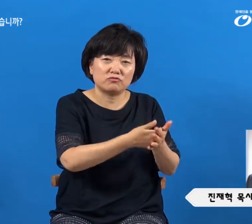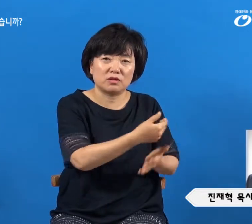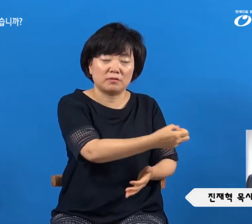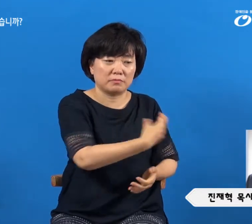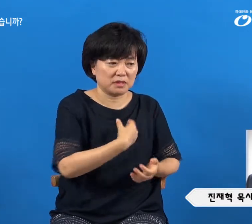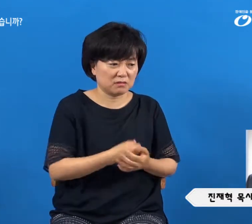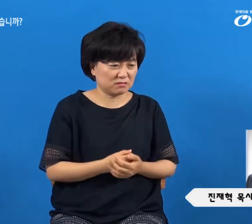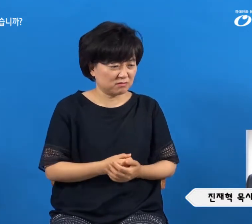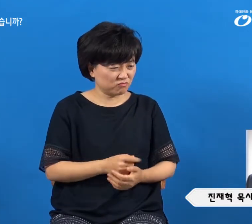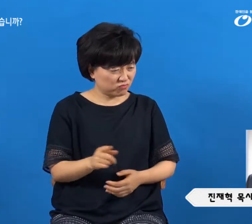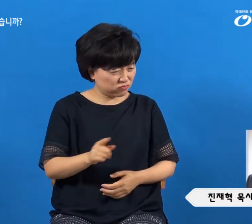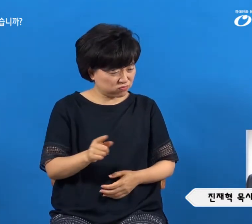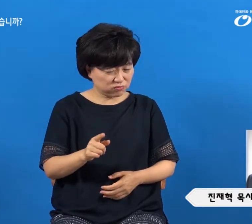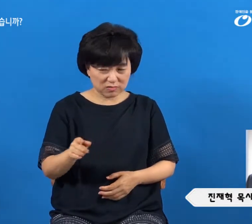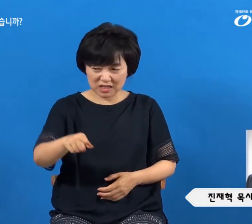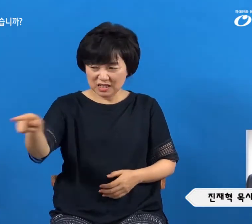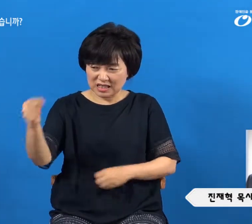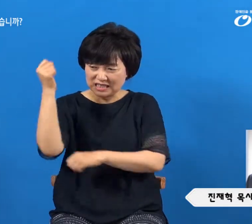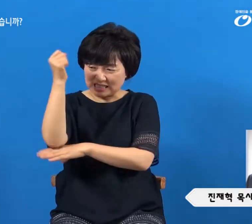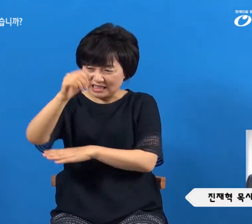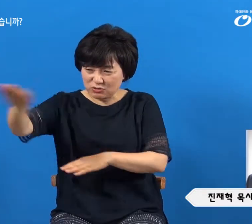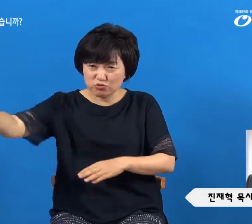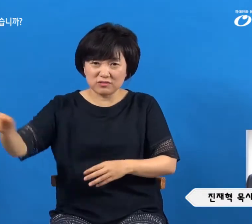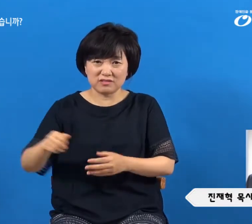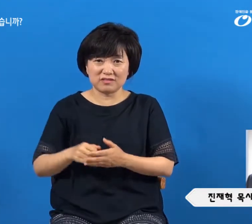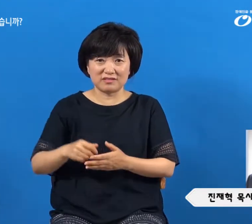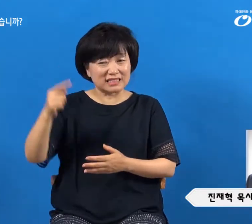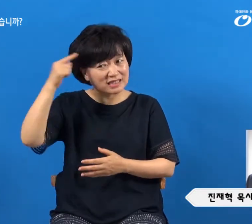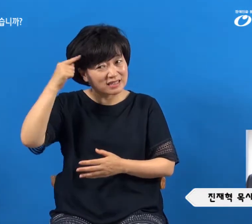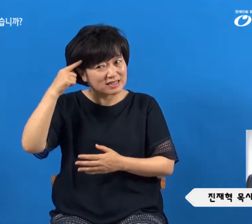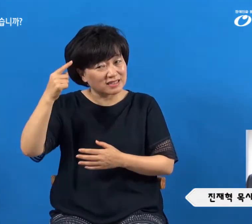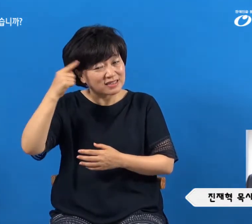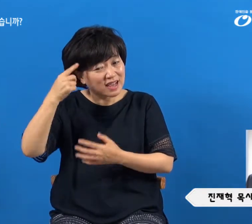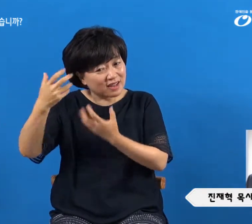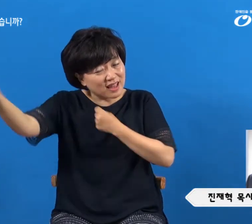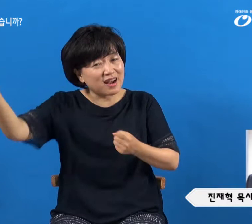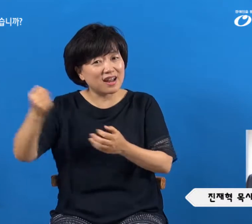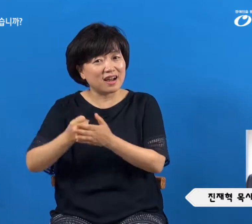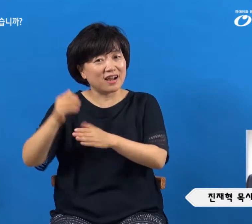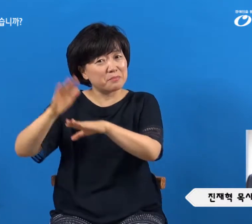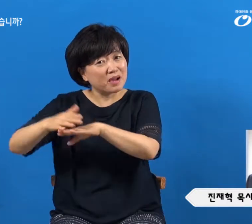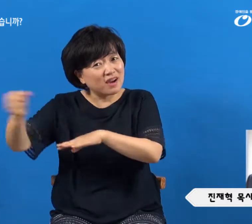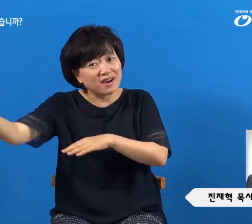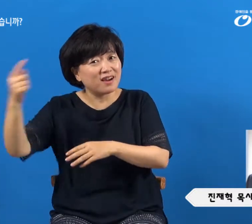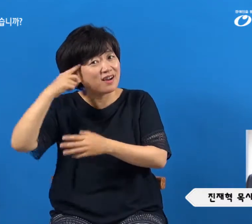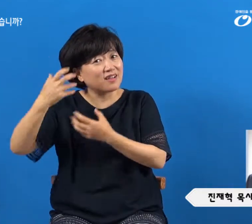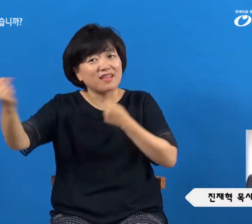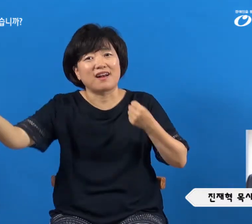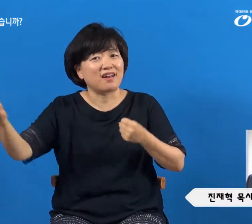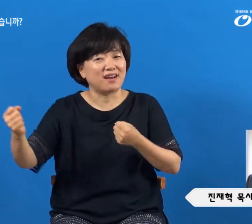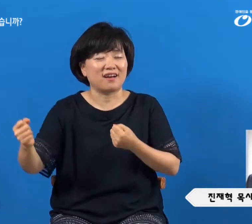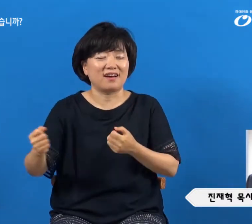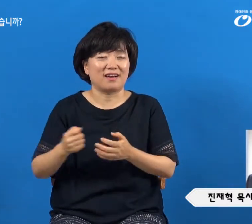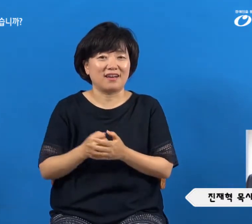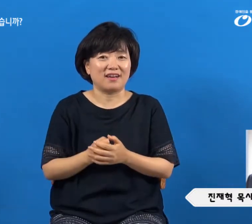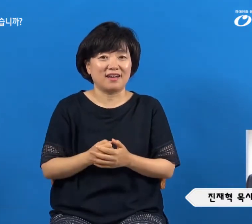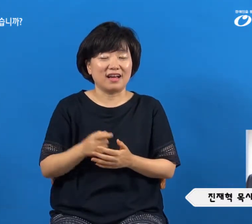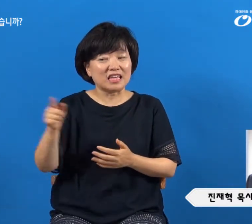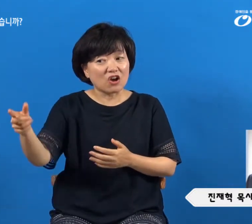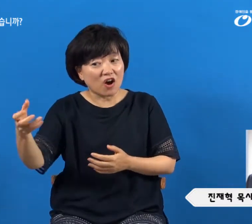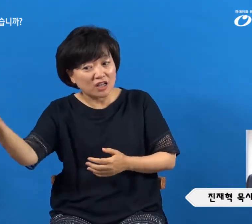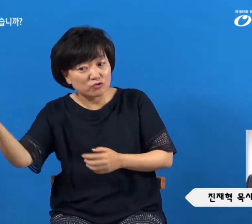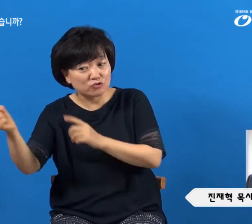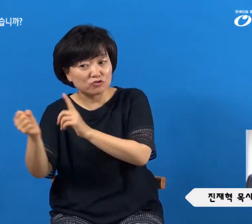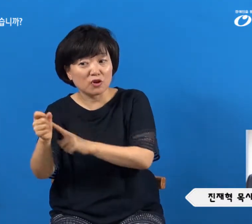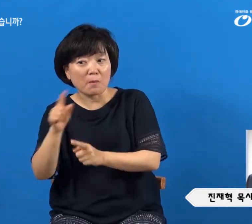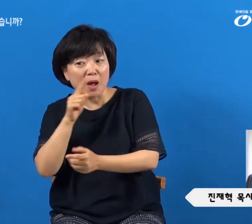내 기준입니다. 내 이득입니다. 내 생각입니다. 내 판단입니다. 이것 가지고 이쪽